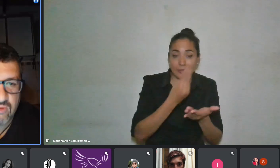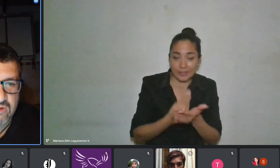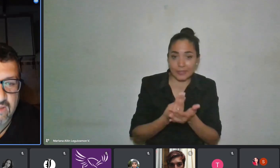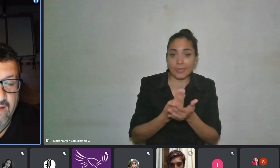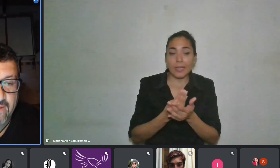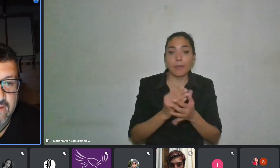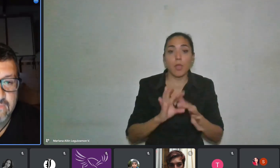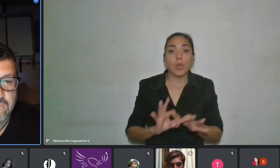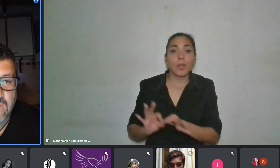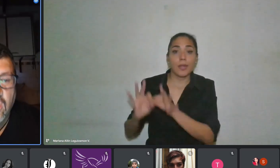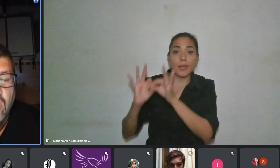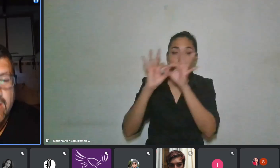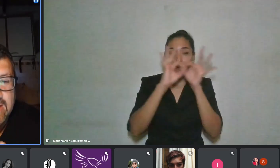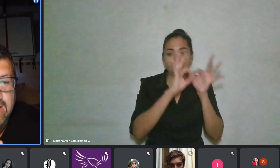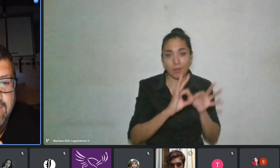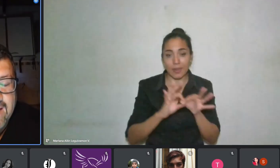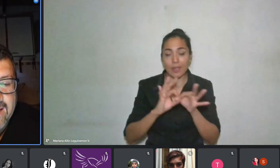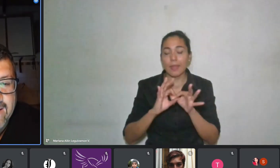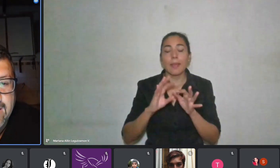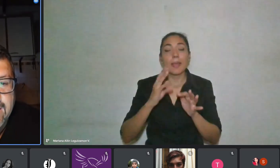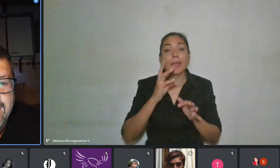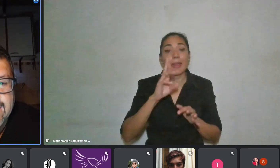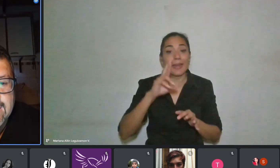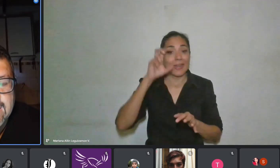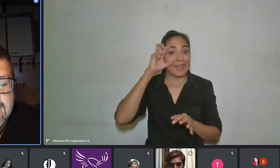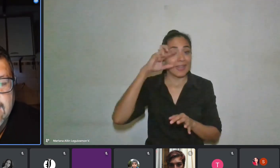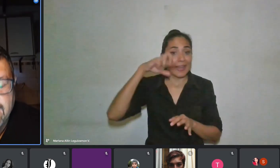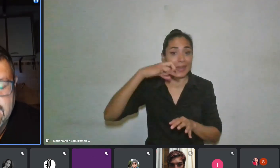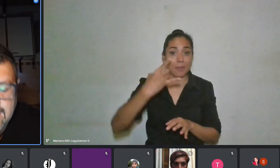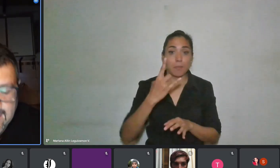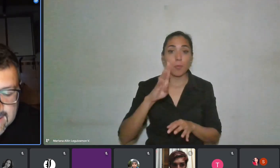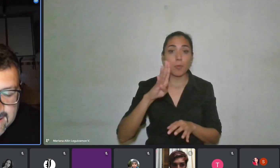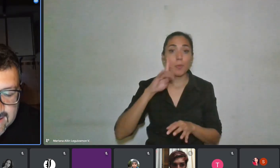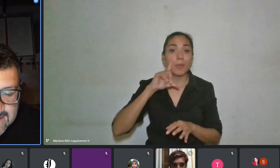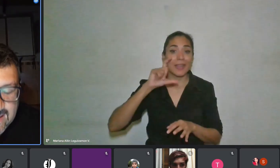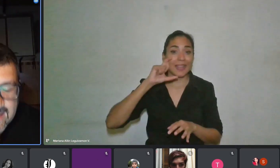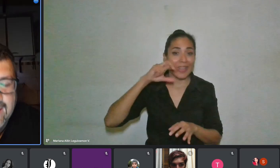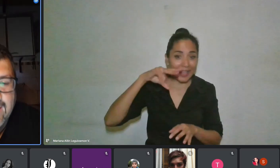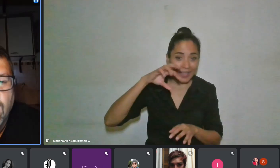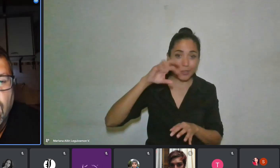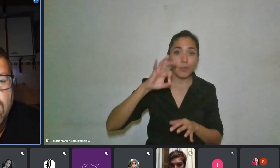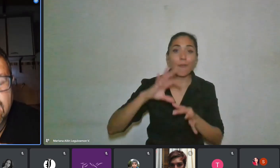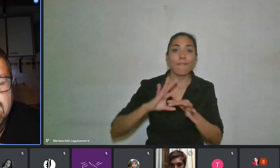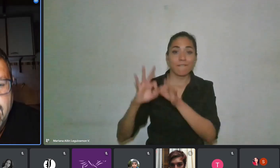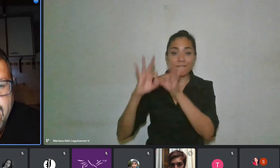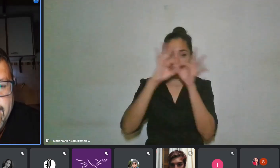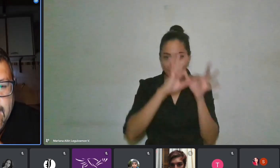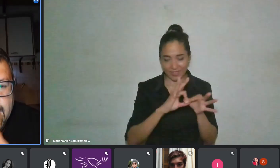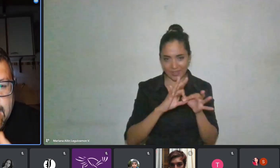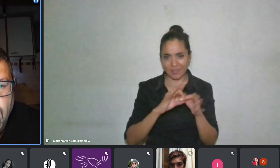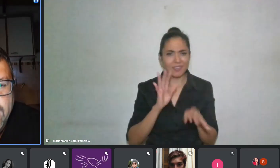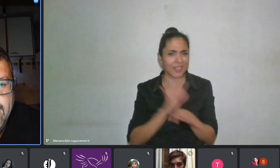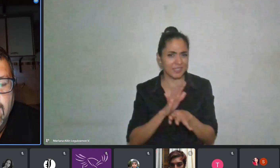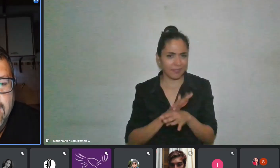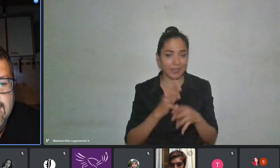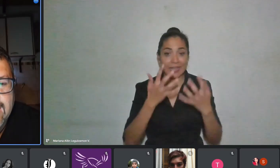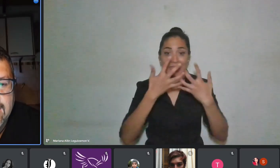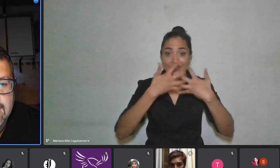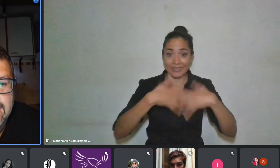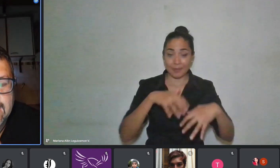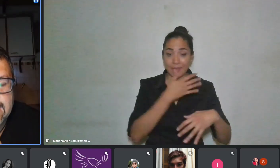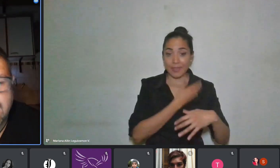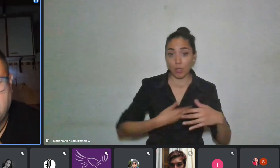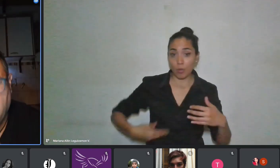Son un montón de palabras. Lo que significa sencillamente es que se elige un sistema de gobierno que